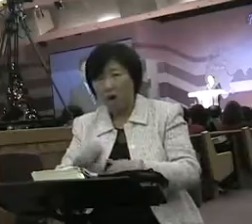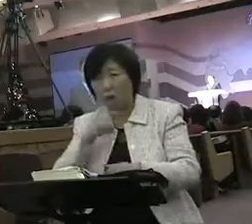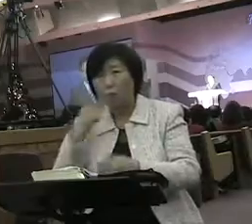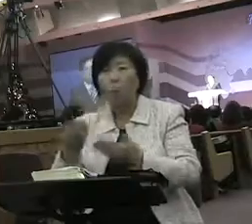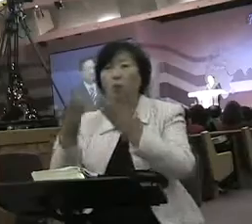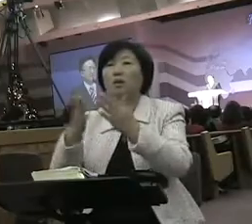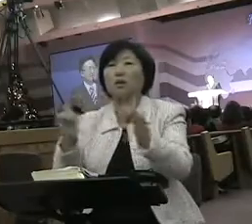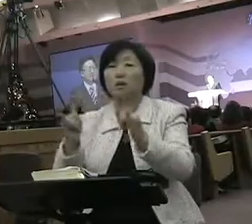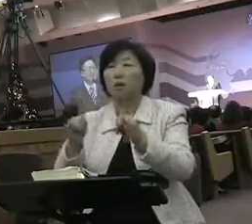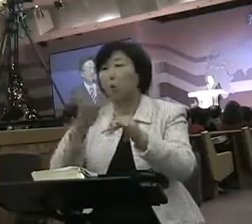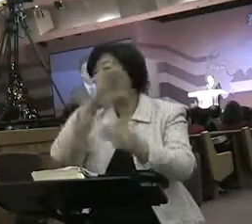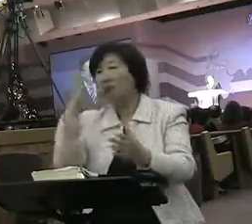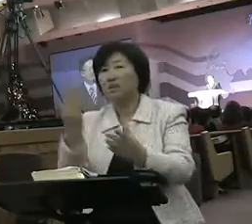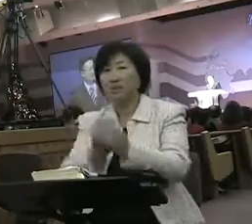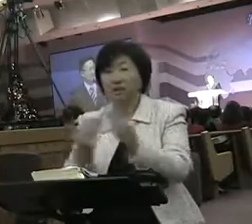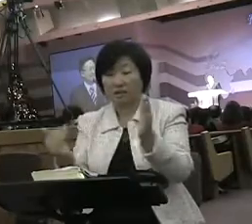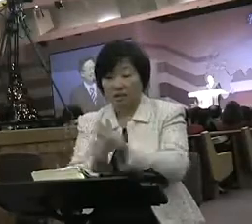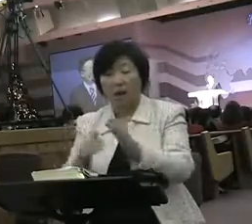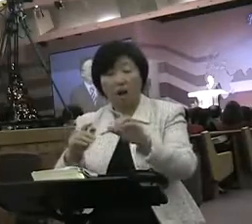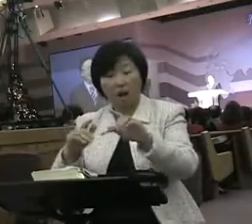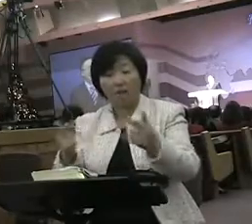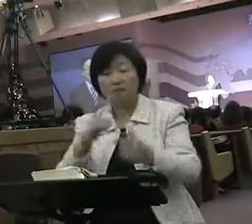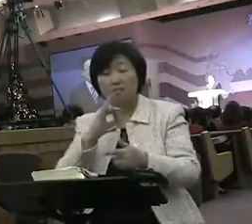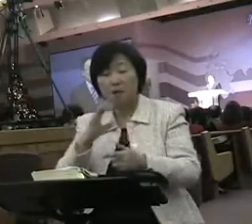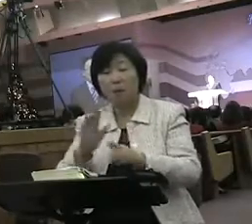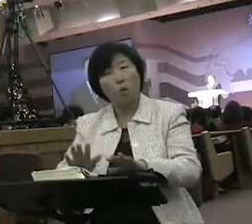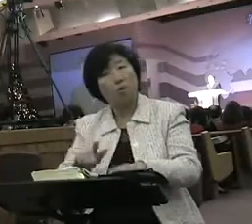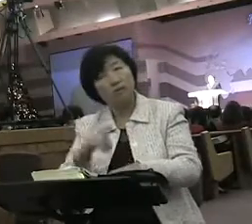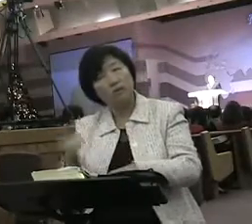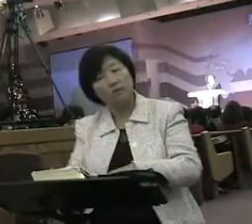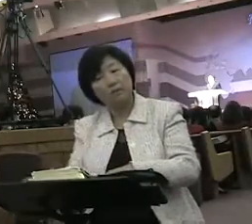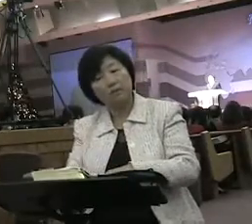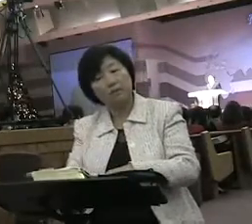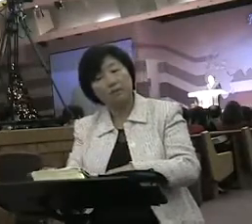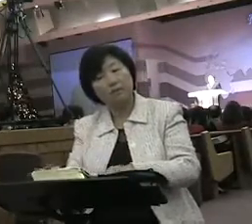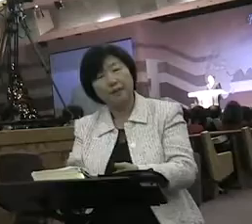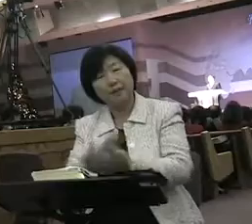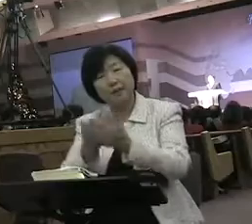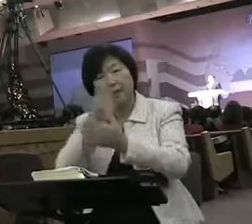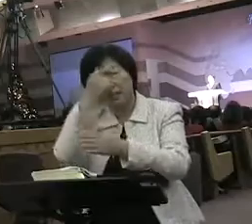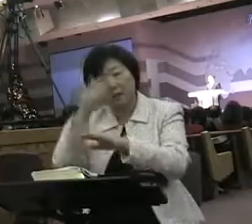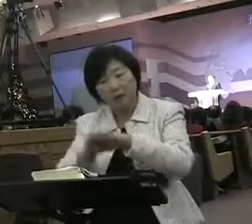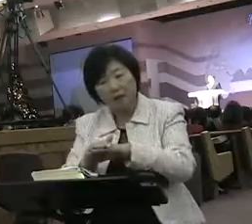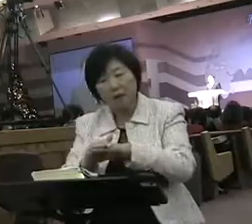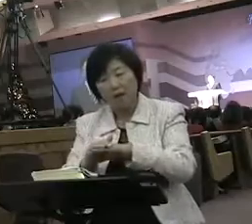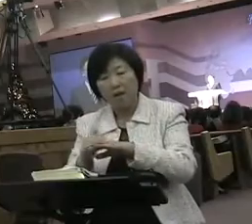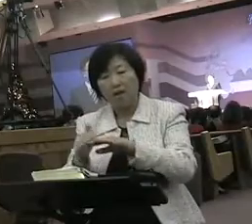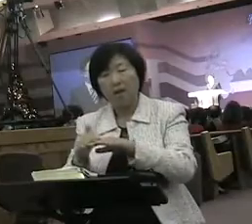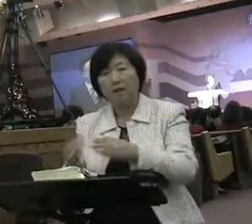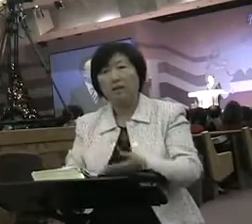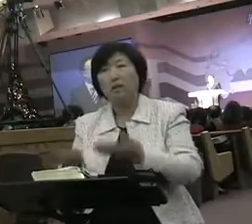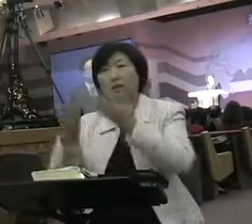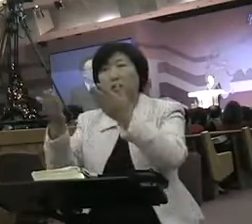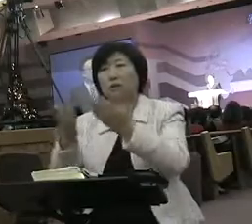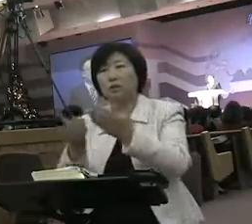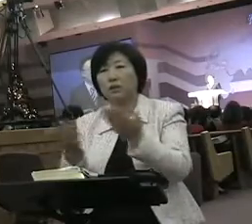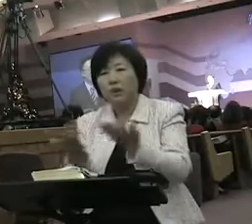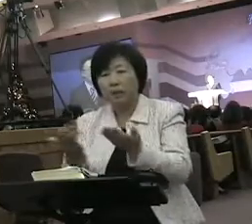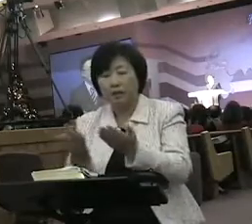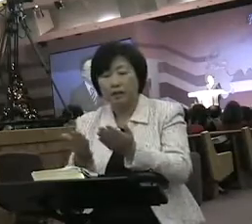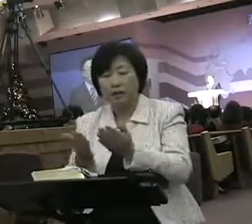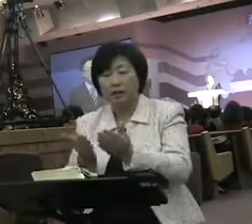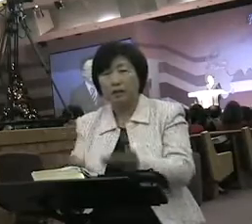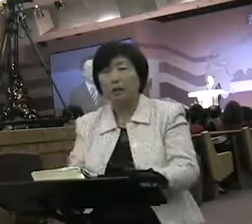아직 완전히 다 끝난 건 아니지만 오늘 저녁에 개척 예배를 드리고 사역을 시작하기에는 큰 부족함이